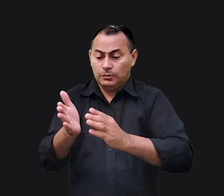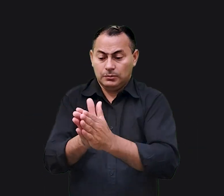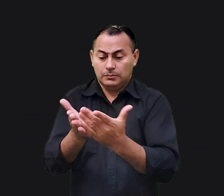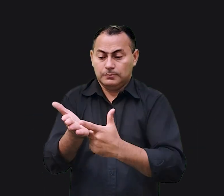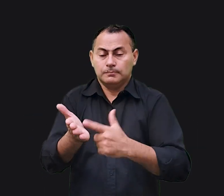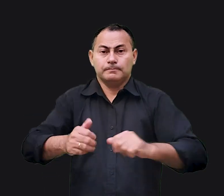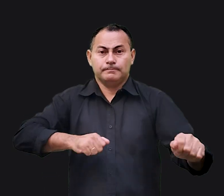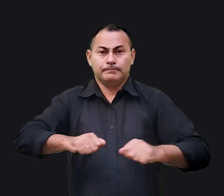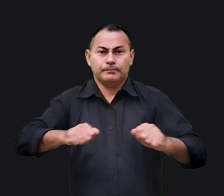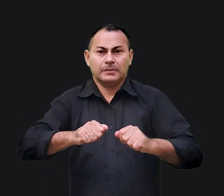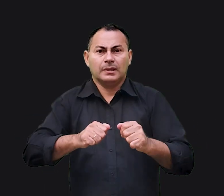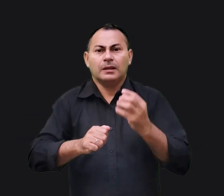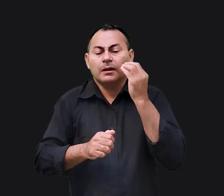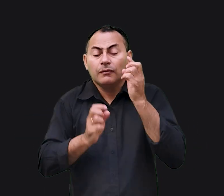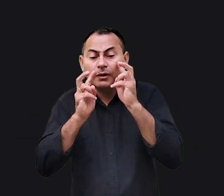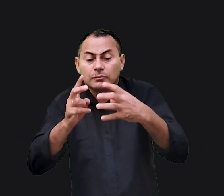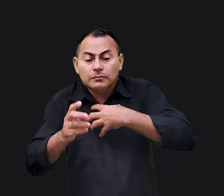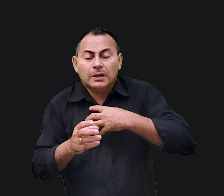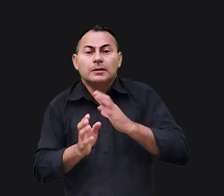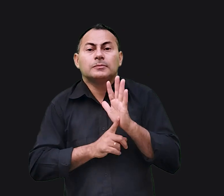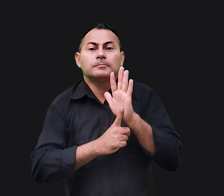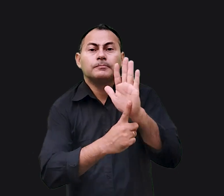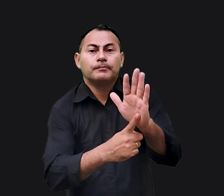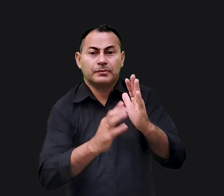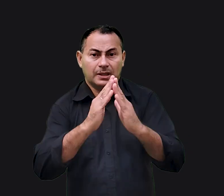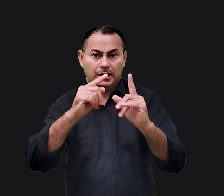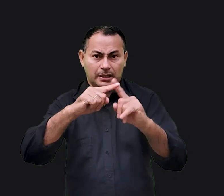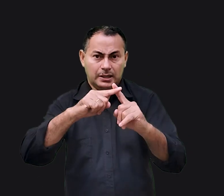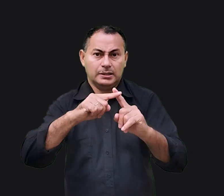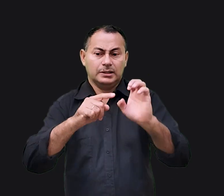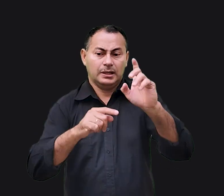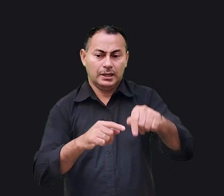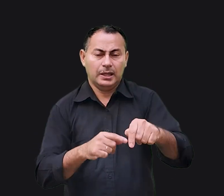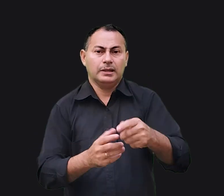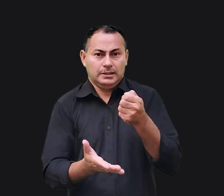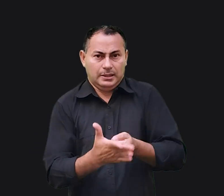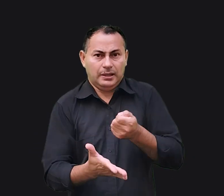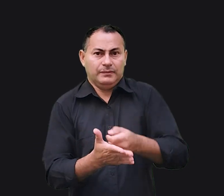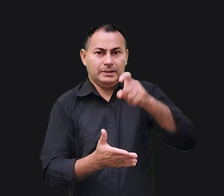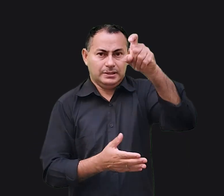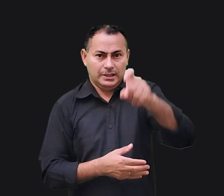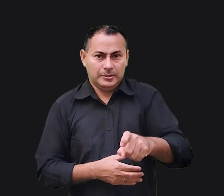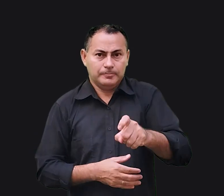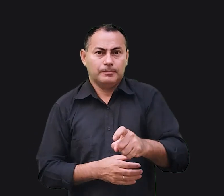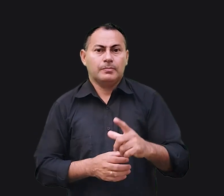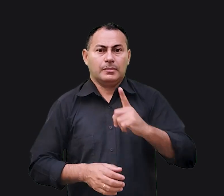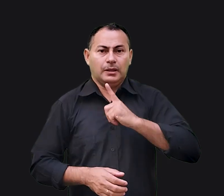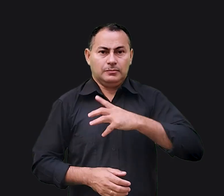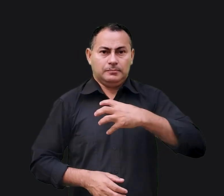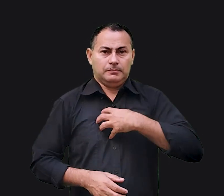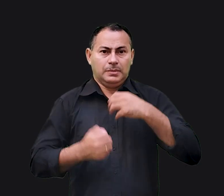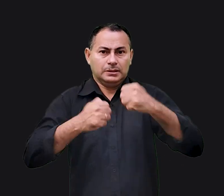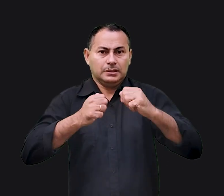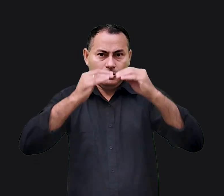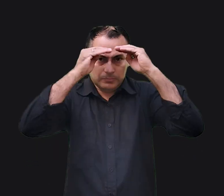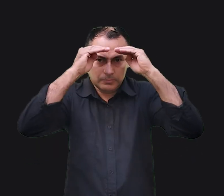de Atos, busque pelos padrões que demonstram que a igreja é e deve ser. Existem padrões que devem ser seguidos e